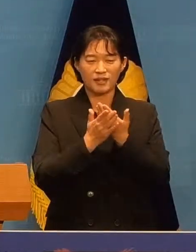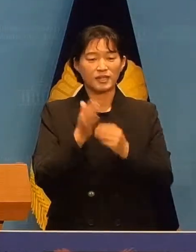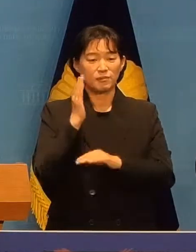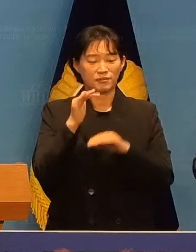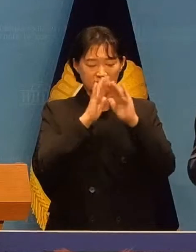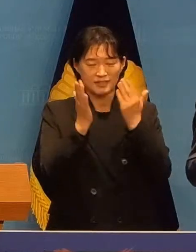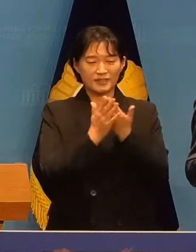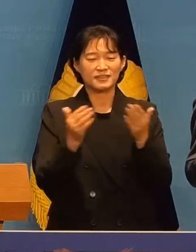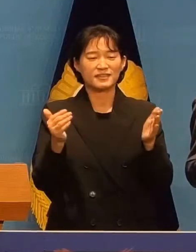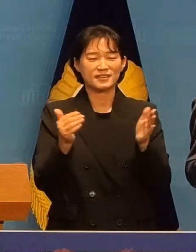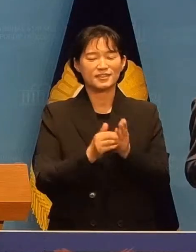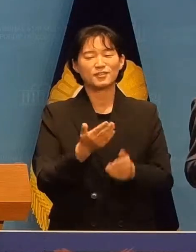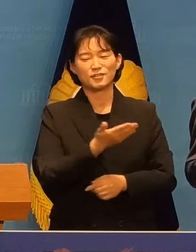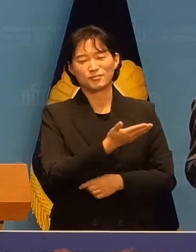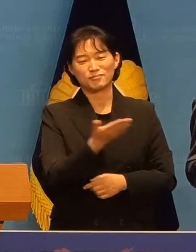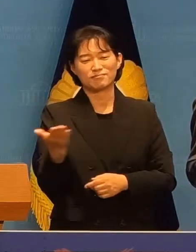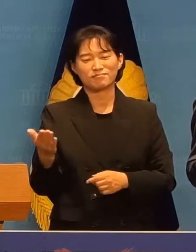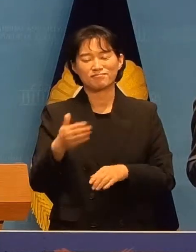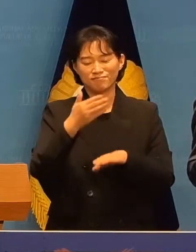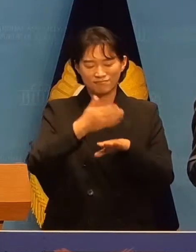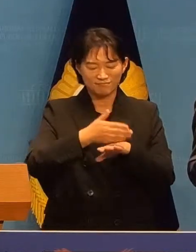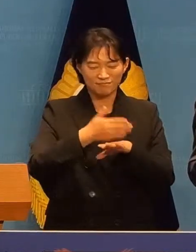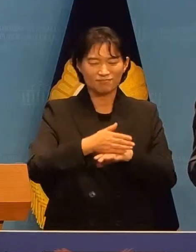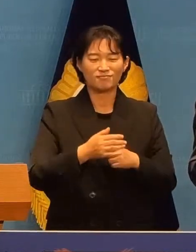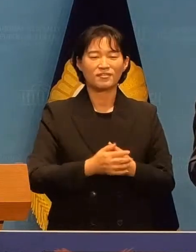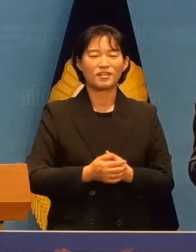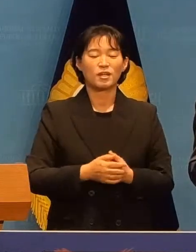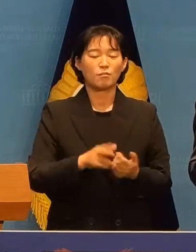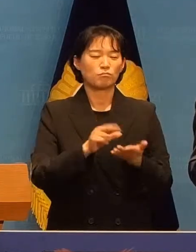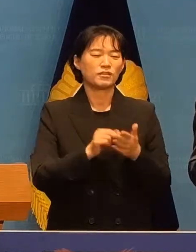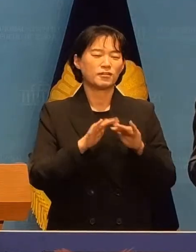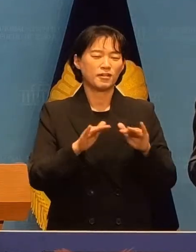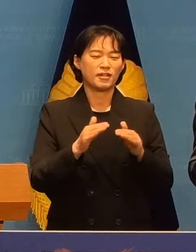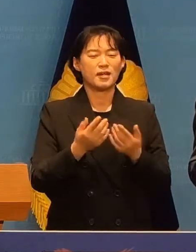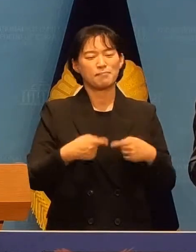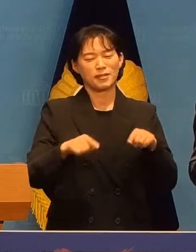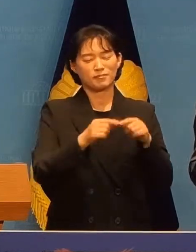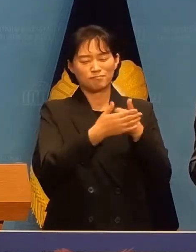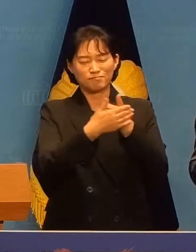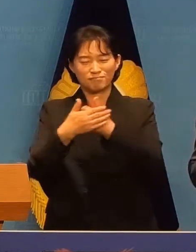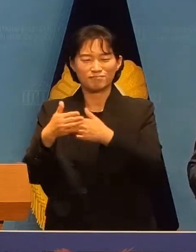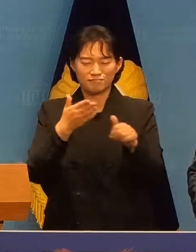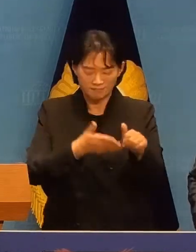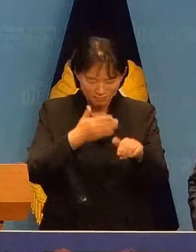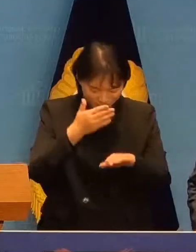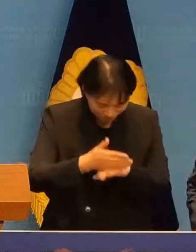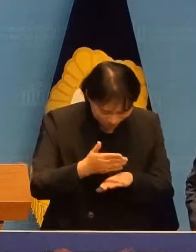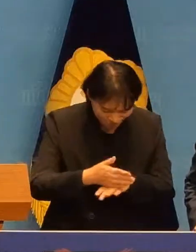의원님들 그리고 언론 노동자 여러분 대단히 감사합니다. 문제 해결에 함께 힘써 주십시오. 고맙습니다.